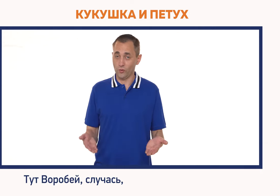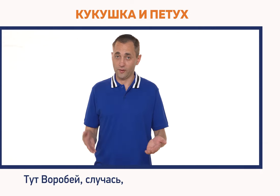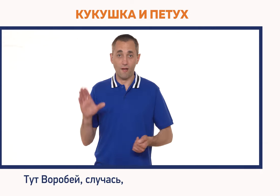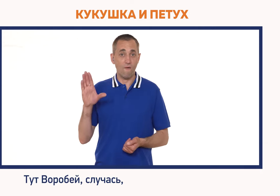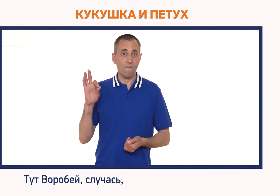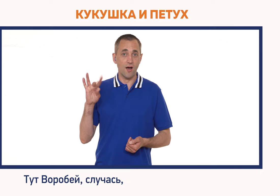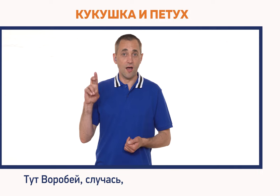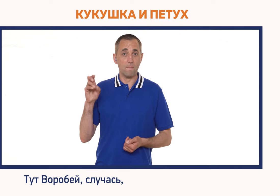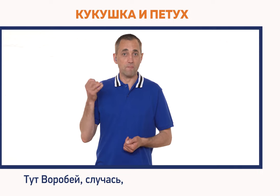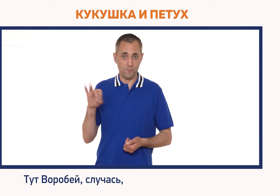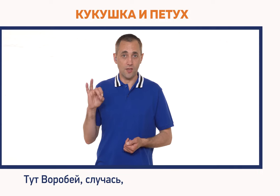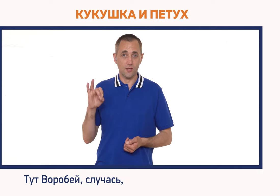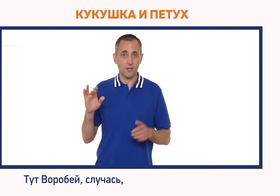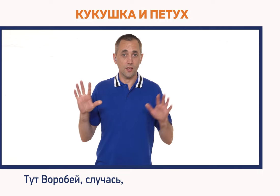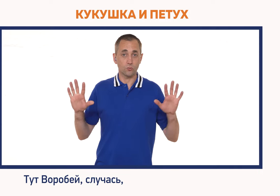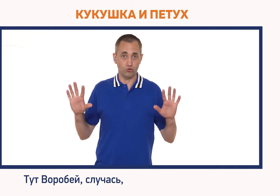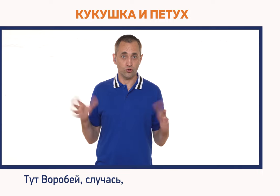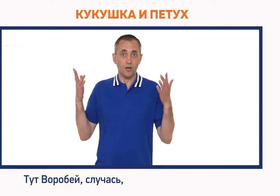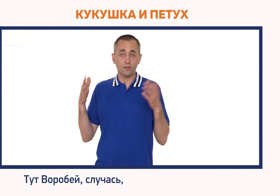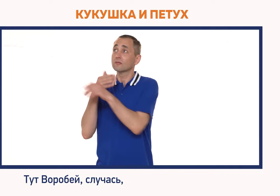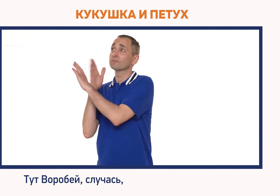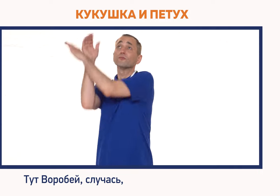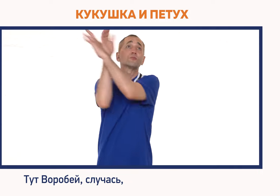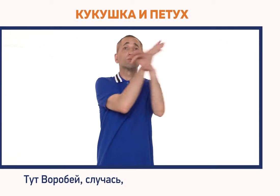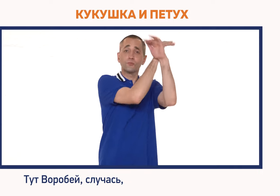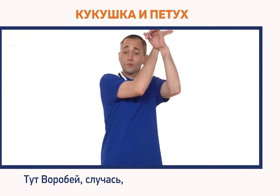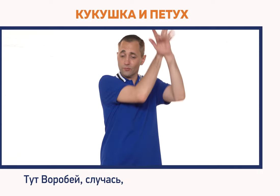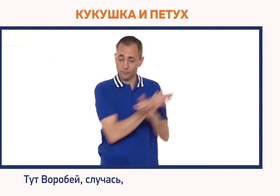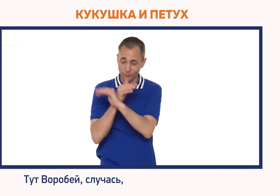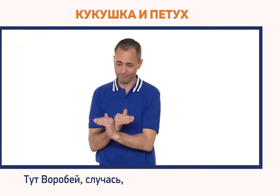Тут воробей случась.